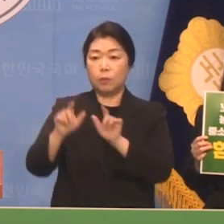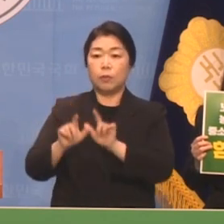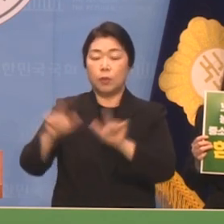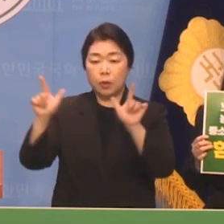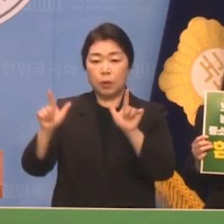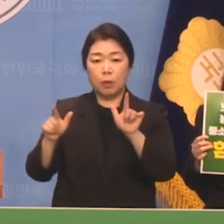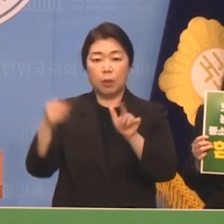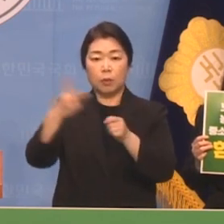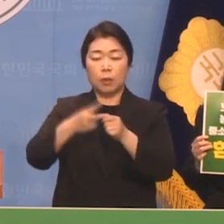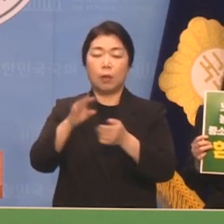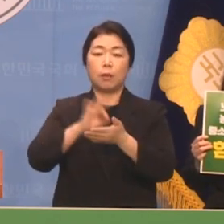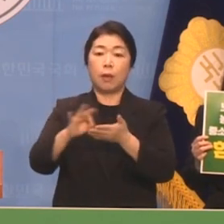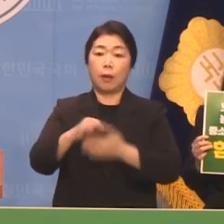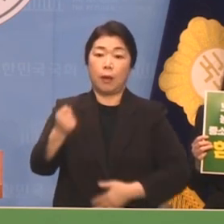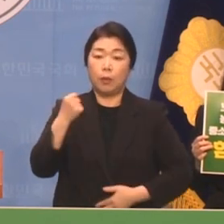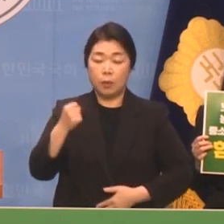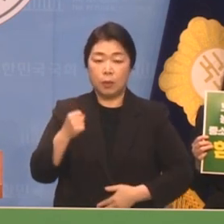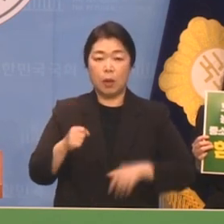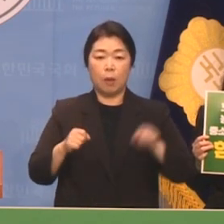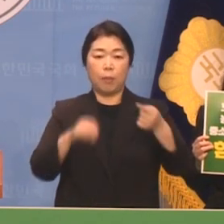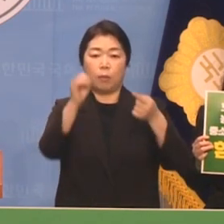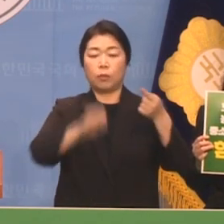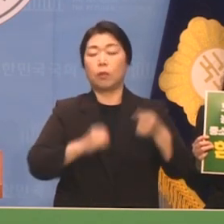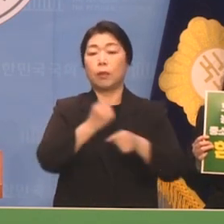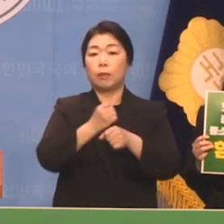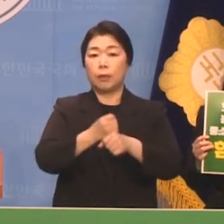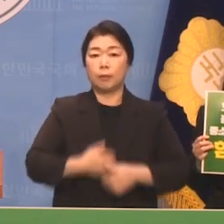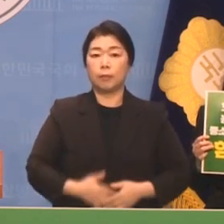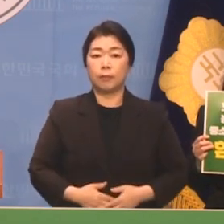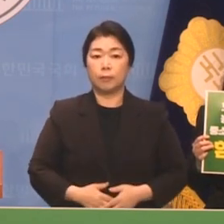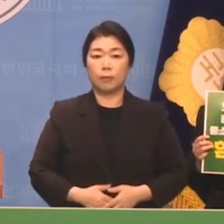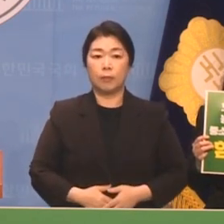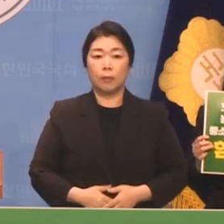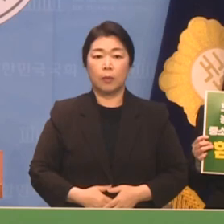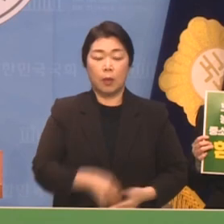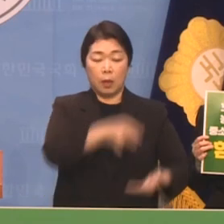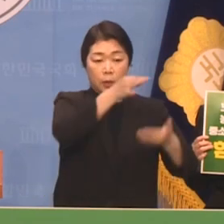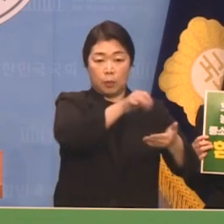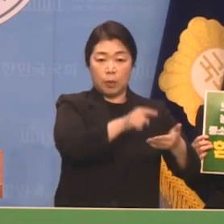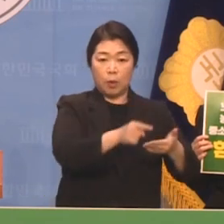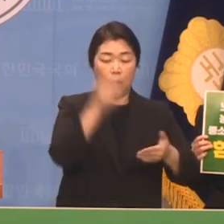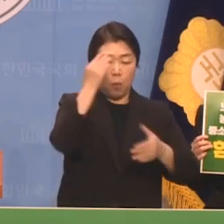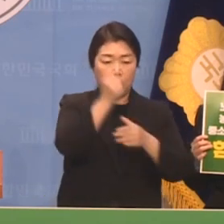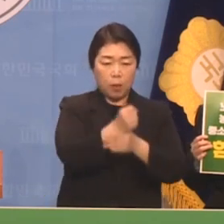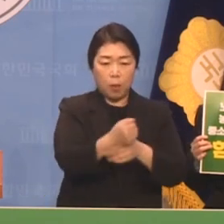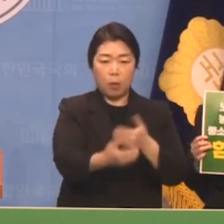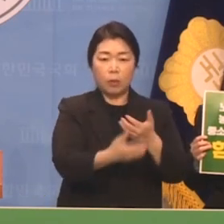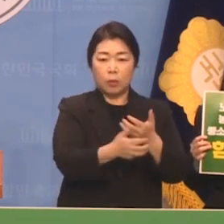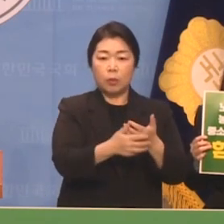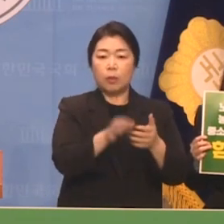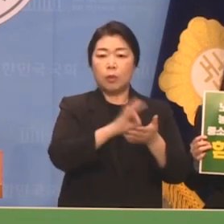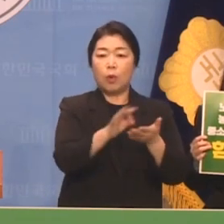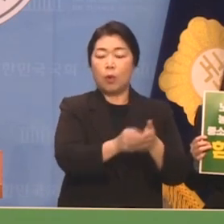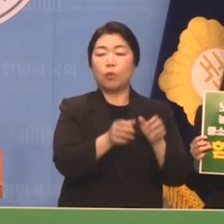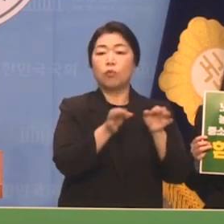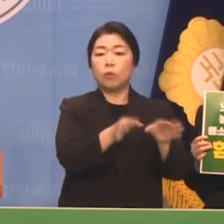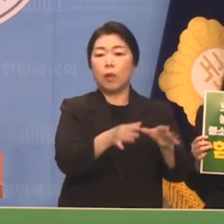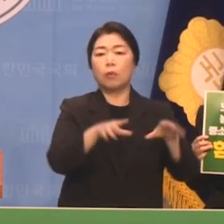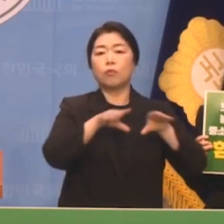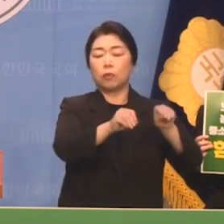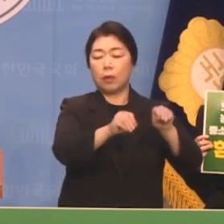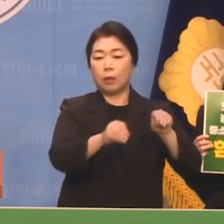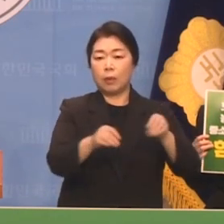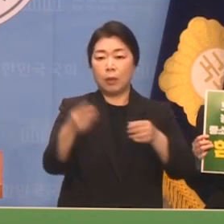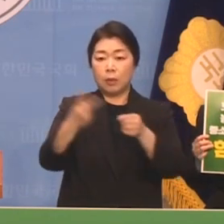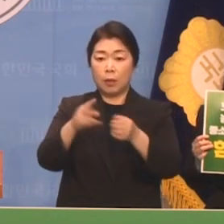재생에너지 비중 100%를 달성하겠습니다. 연기금의 화석연료 투자는 중단하고 재생에너지 투자는